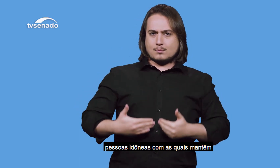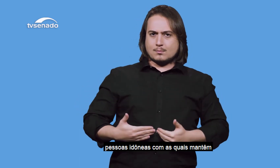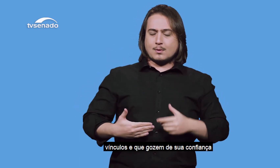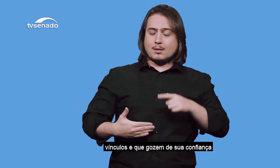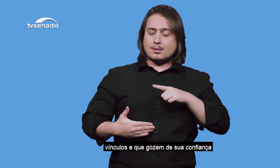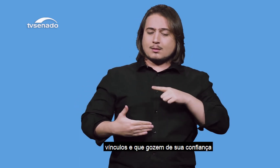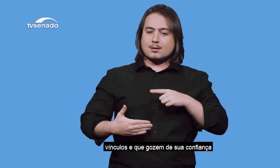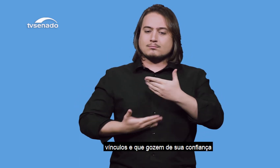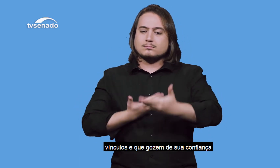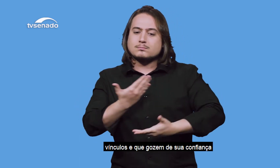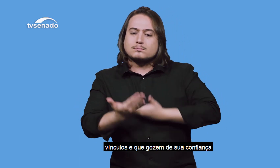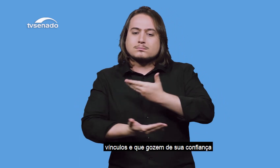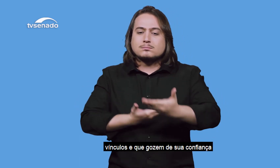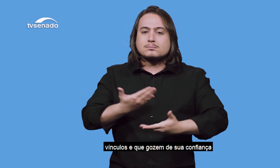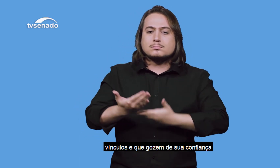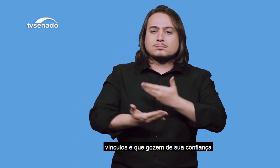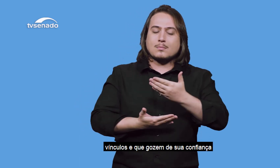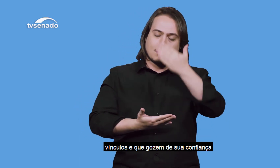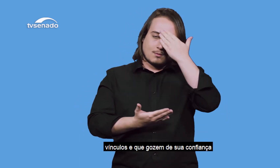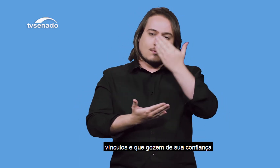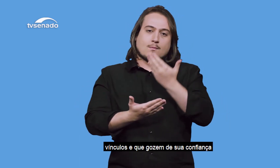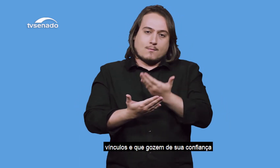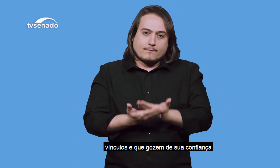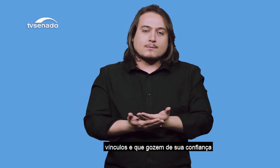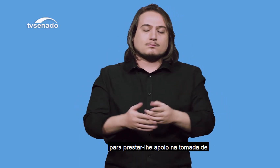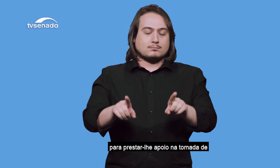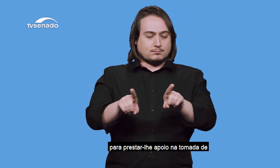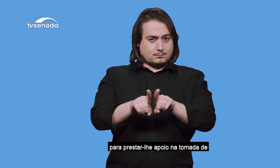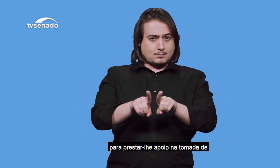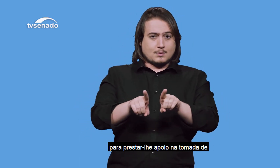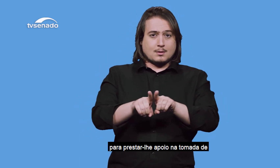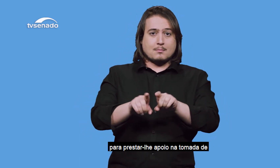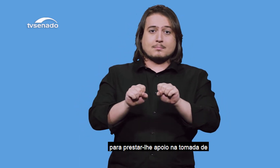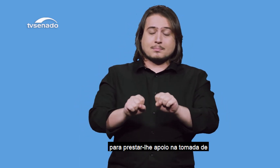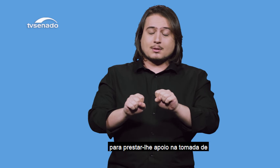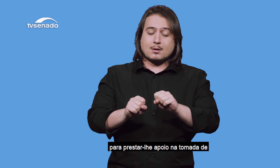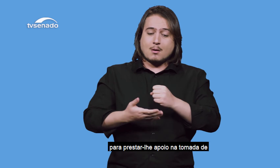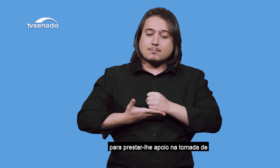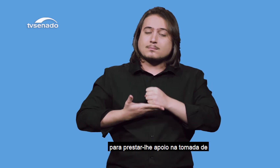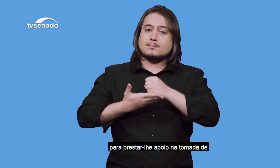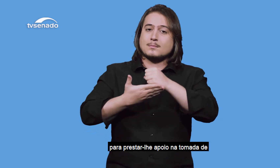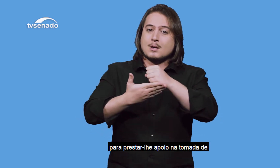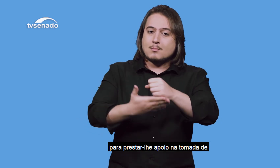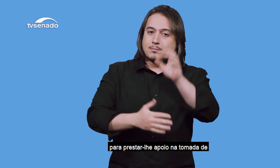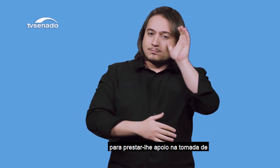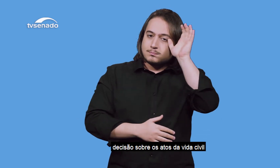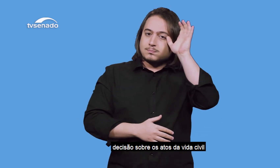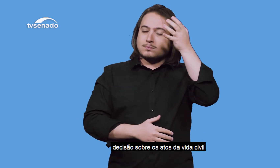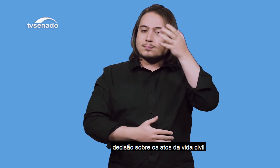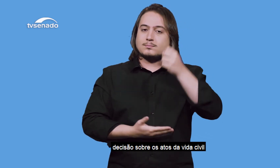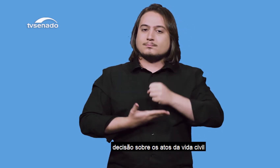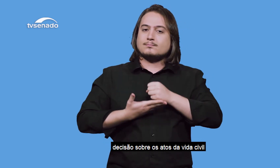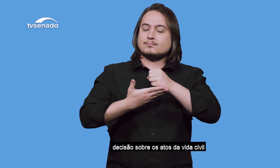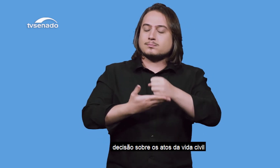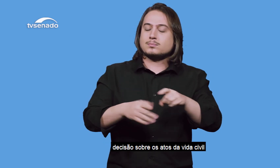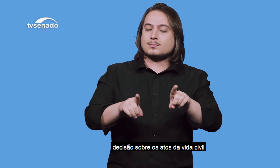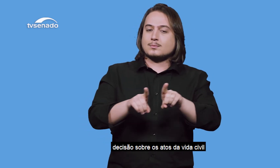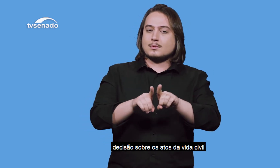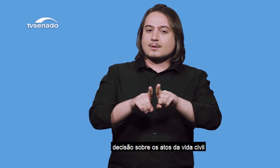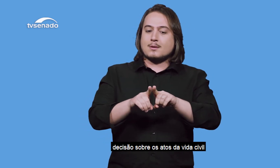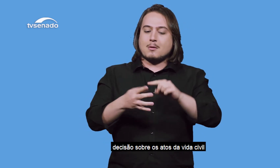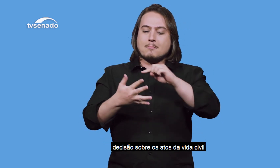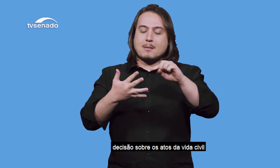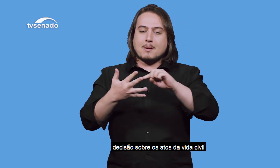mantêm vínculos e que gostem de sua confiança para prestarem apoio na tomada de decisão sobre os atos